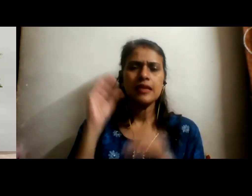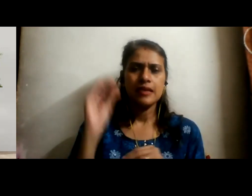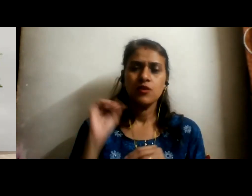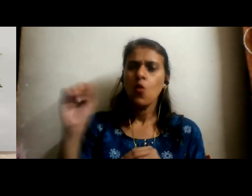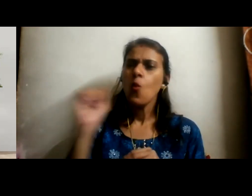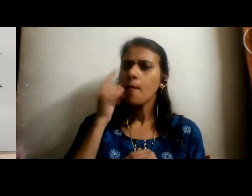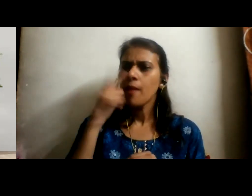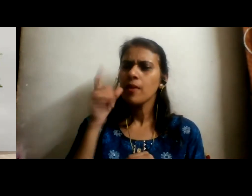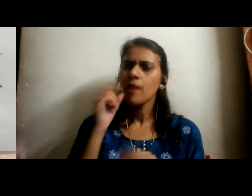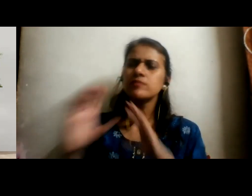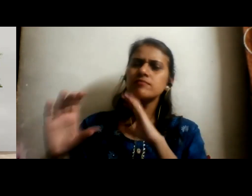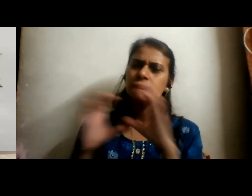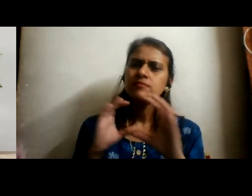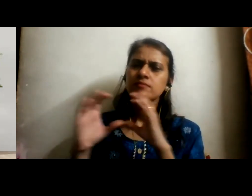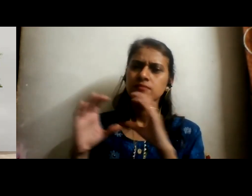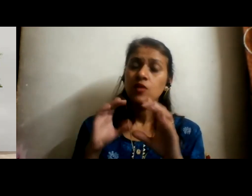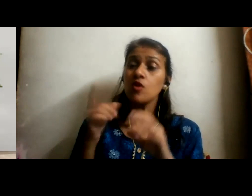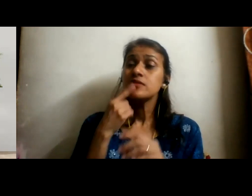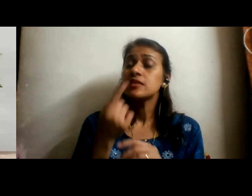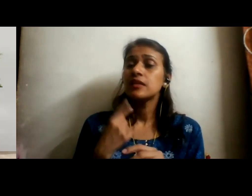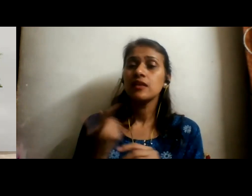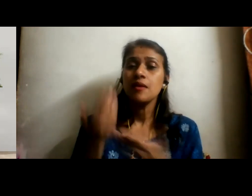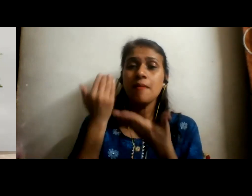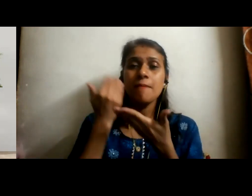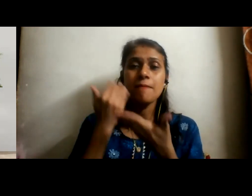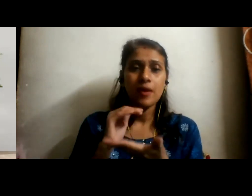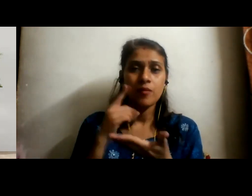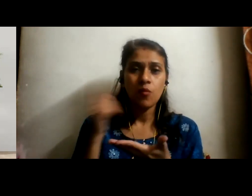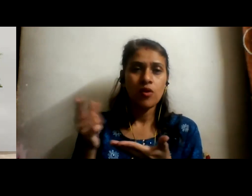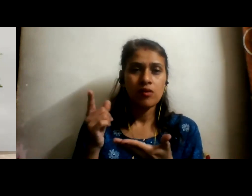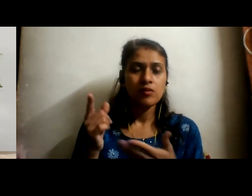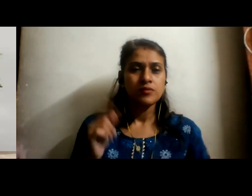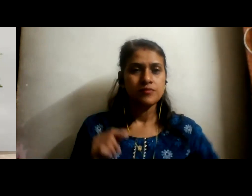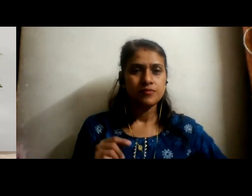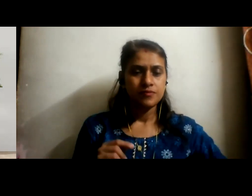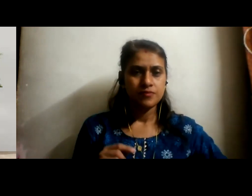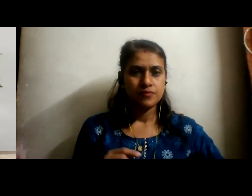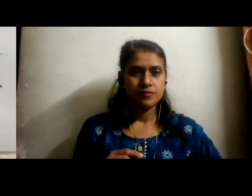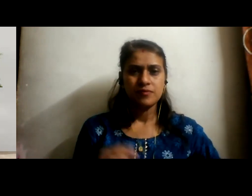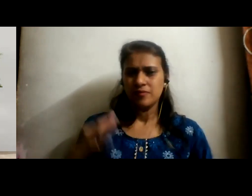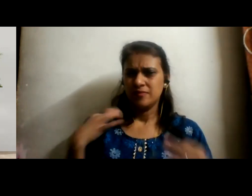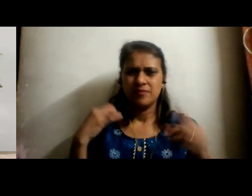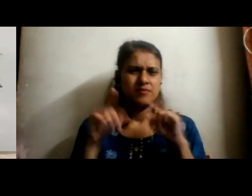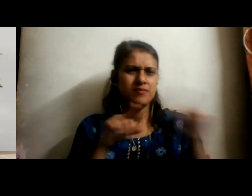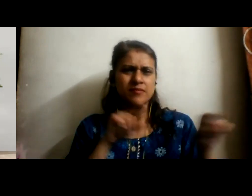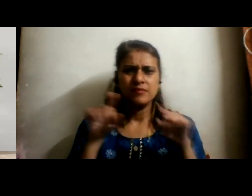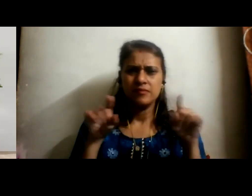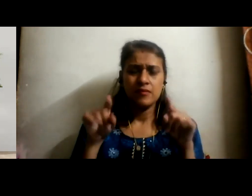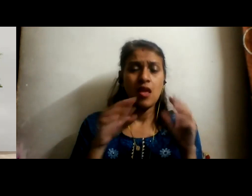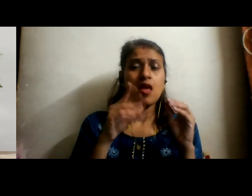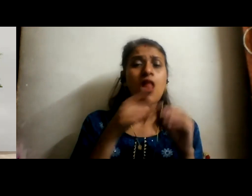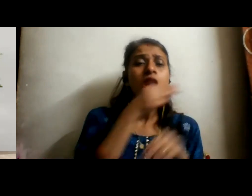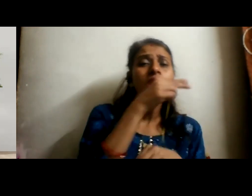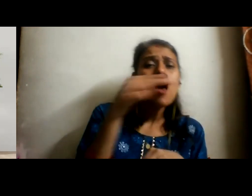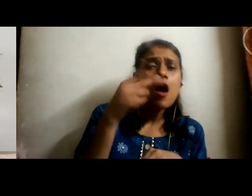to unka kehna tha ki jo unka bachcha hai wo kapdon ko leke obsessive hai, मतलब वो कपड़े कपड़े के ब्रांड्स और कपड़े को